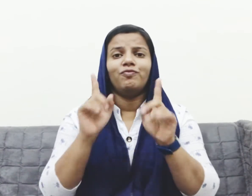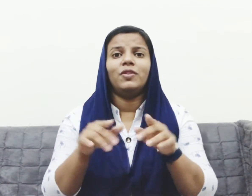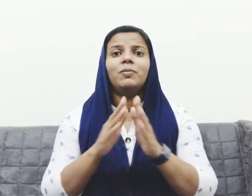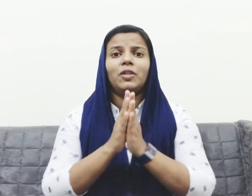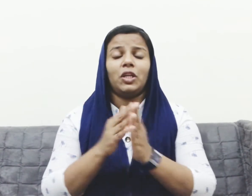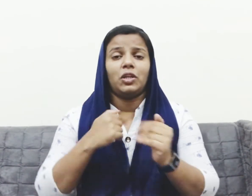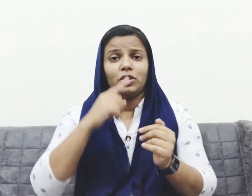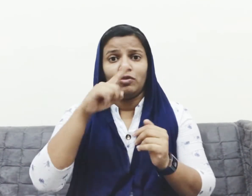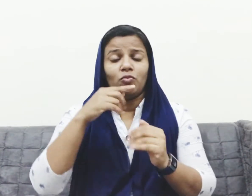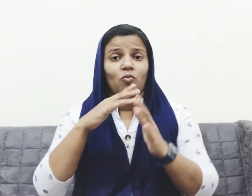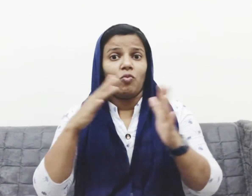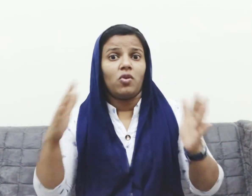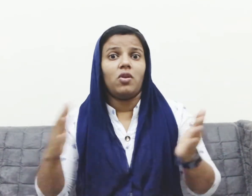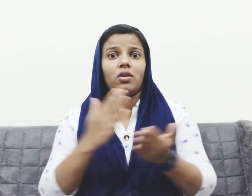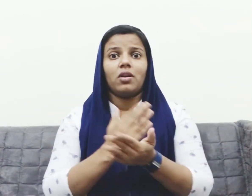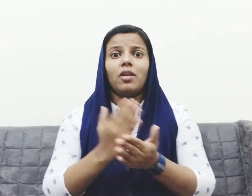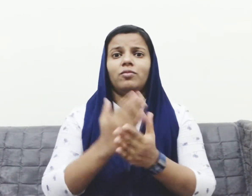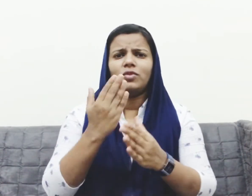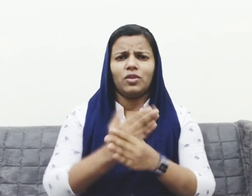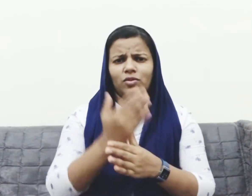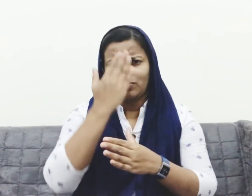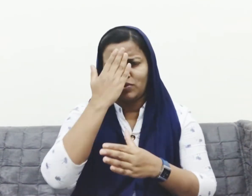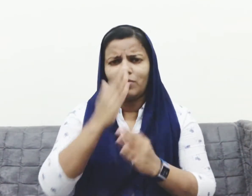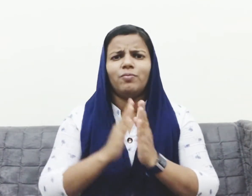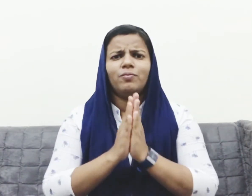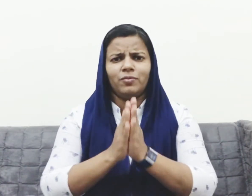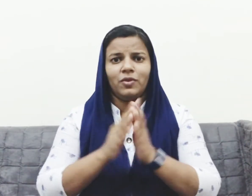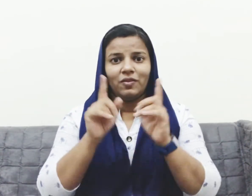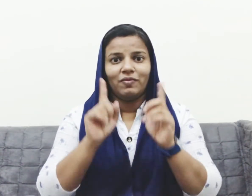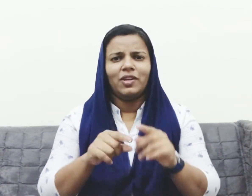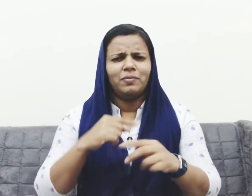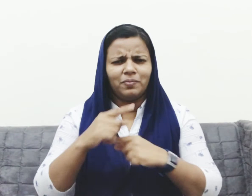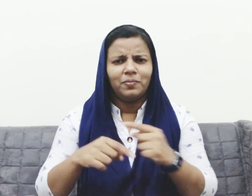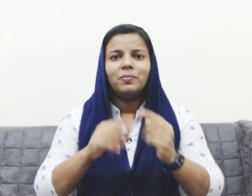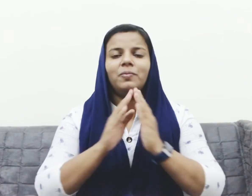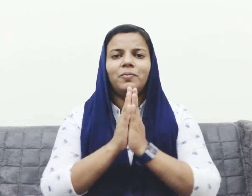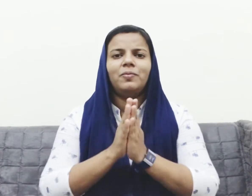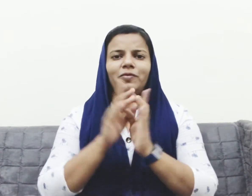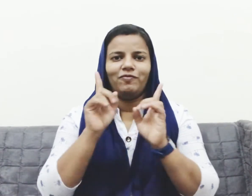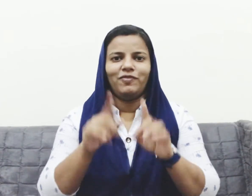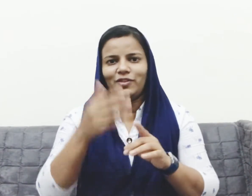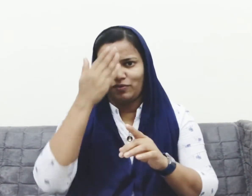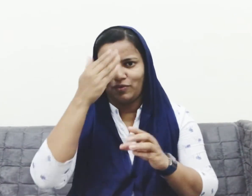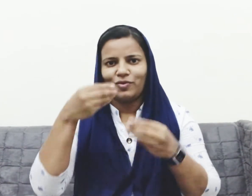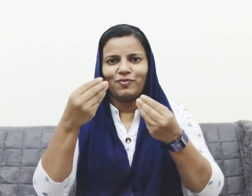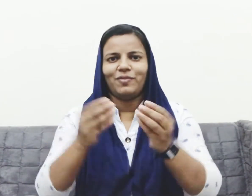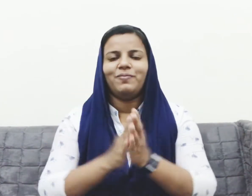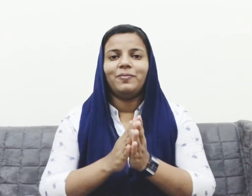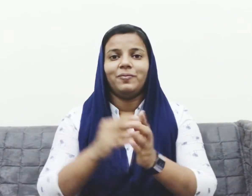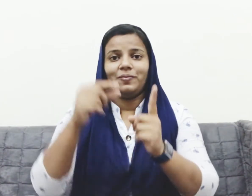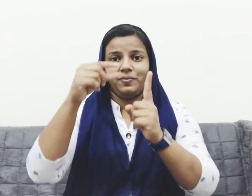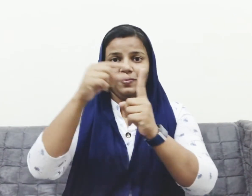അങ്ങ് എൻ്റെ ജീവിതത്തിൽ വലിയ കാര്യം ചെയ്യുന്നതിനായിട്ട് സ്തോത്രം എന്നൊരു വാക്ക് ഇടയ്ക്കിടയ്ക്ക് പറഞ്ഞൊരു സ്തോത്രം ചെയ്യണം കേട്ടോ. കർത്താവ് അനുഗ്രഹിക്കട്ടെ.